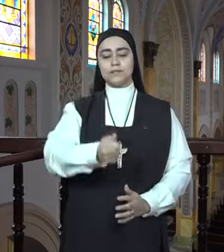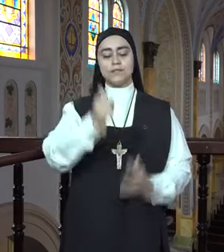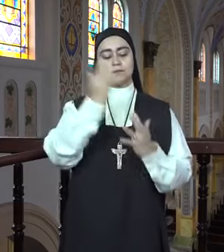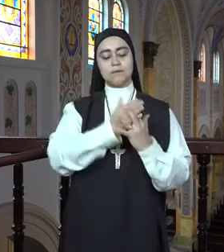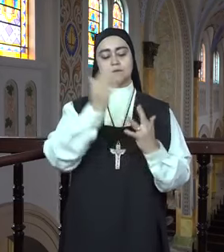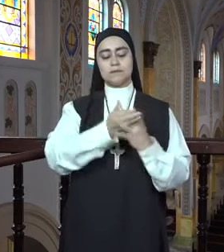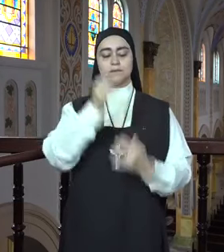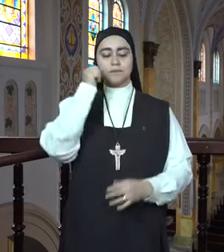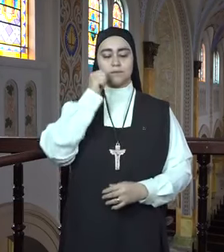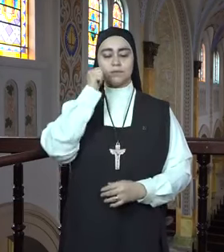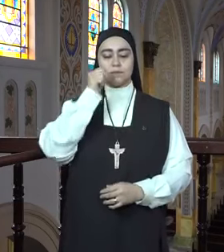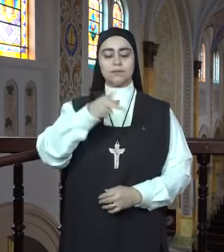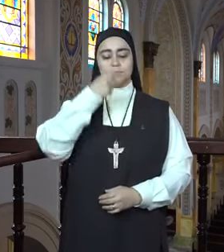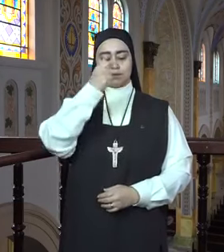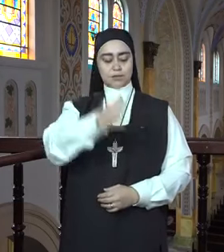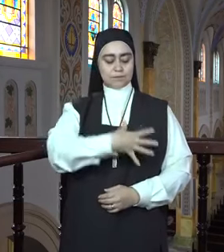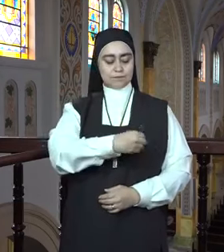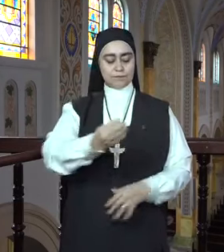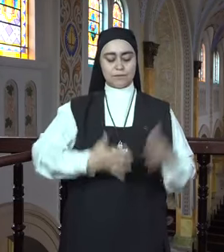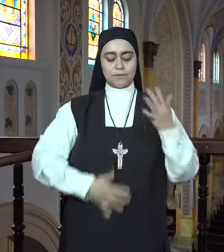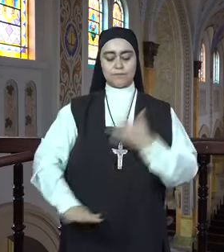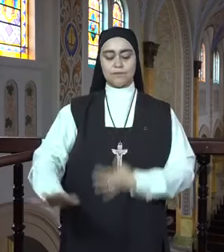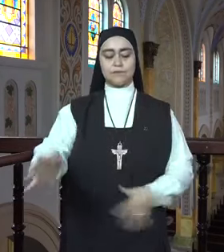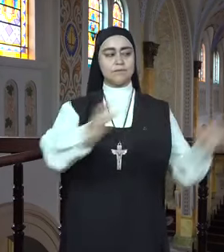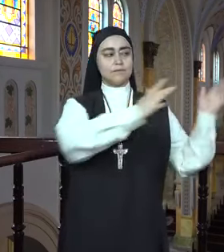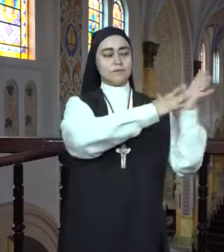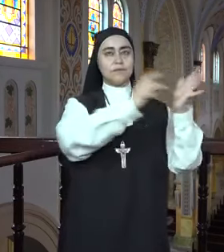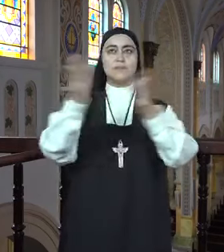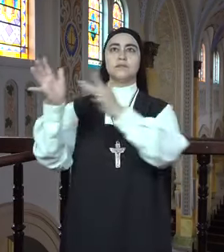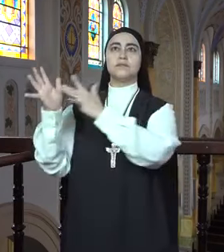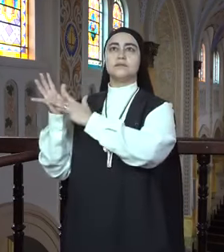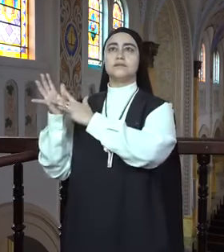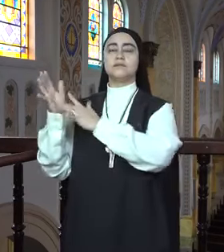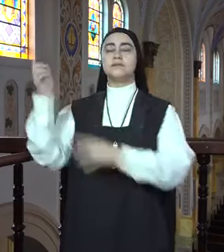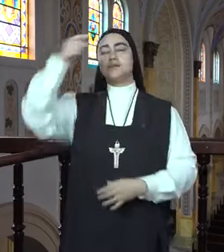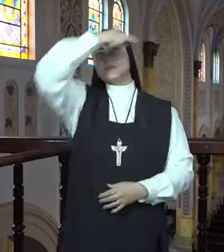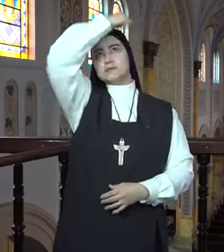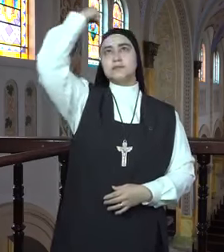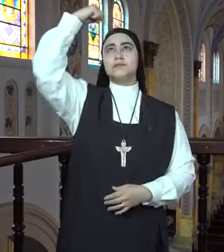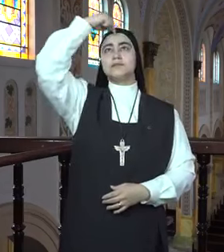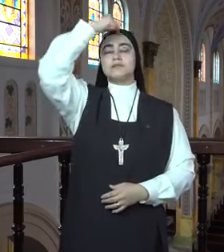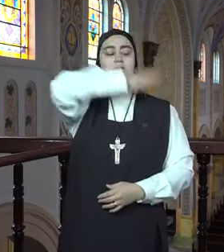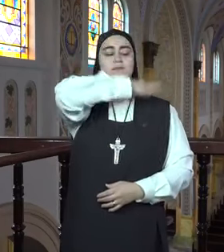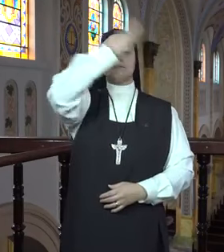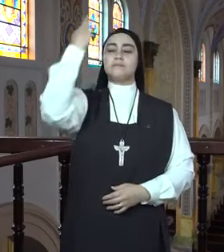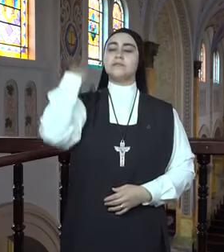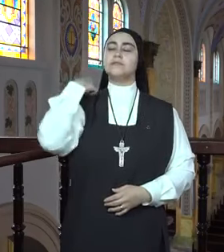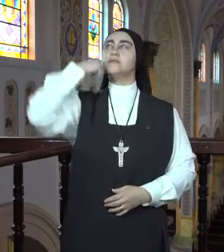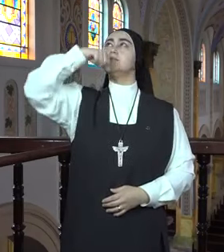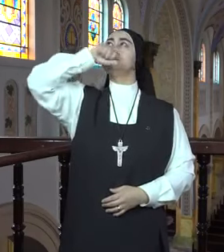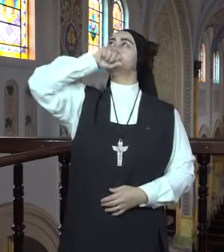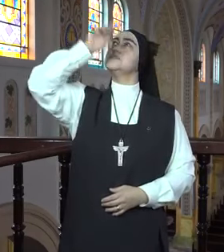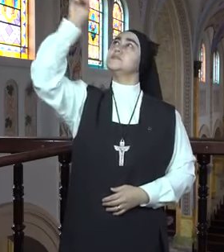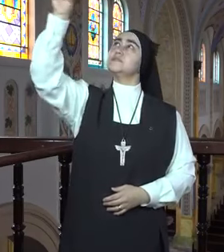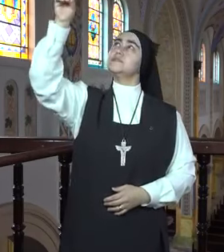sois vós entre as mulheres, bendito é o fruto do vosso ventre, Jesus. Santa Maria, Mãe de